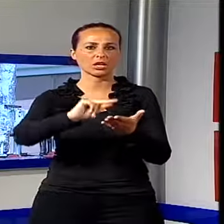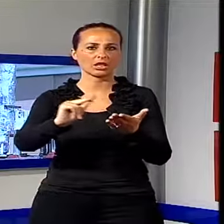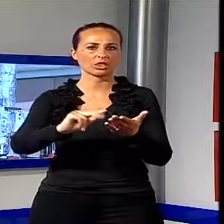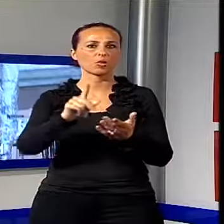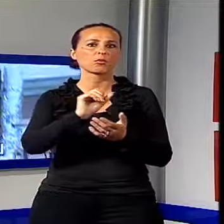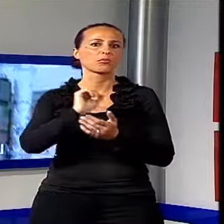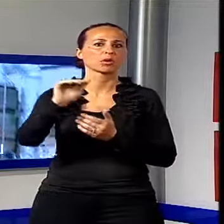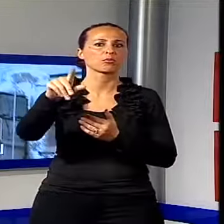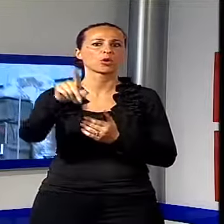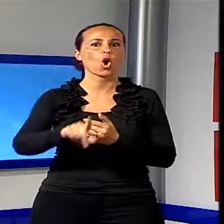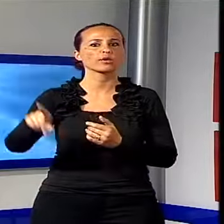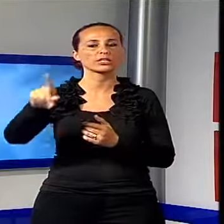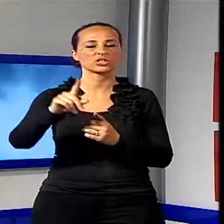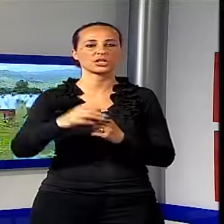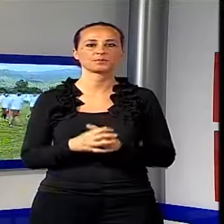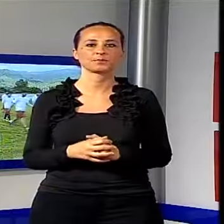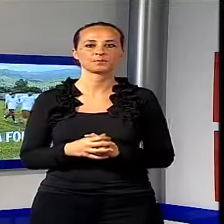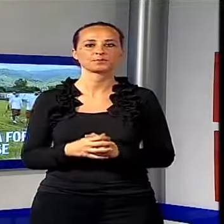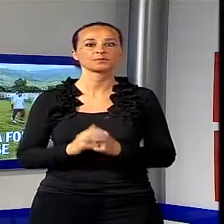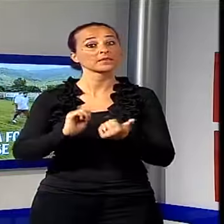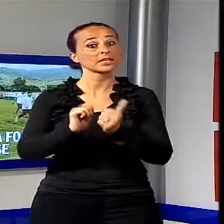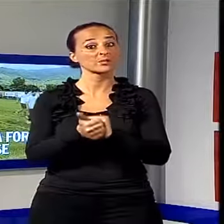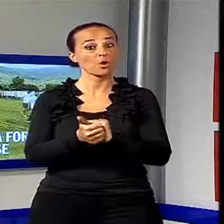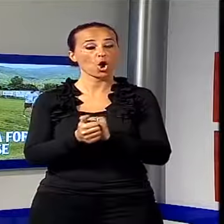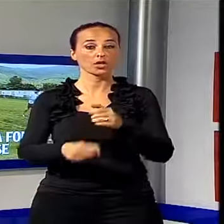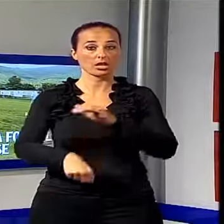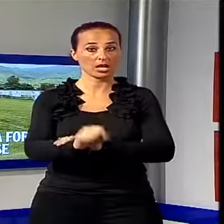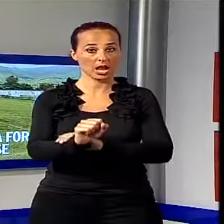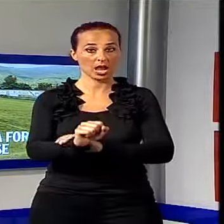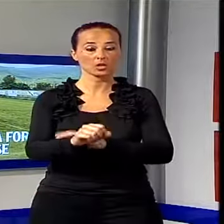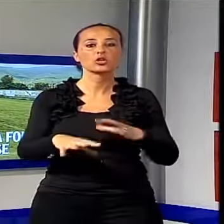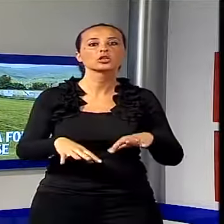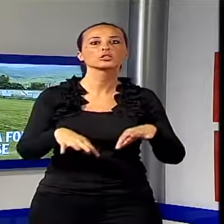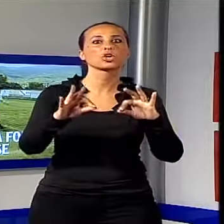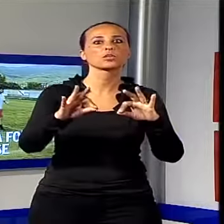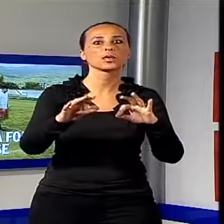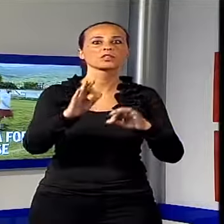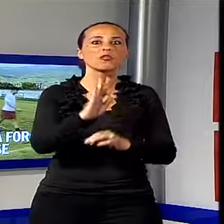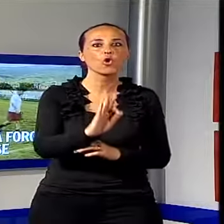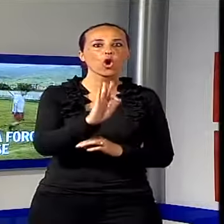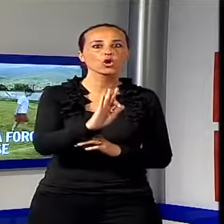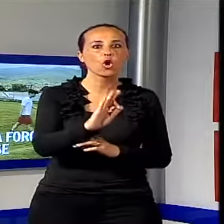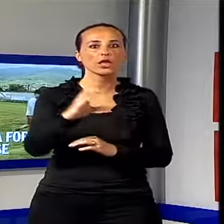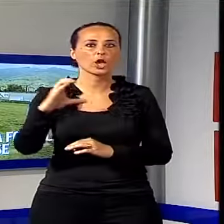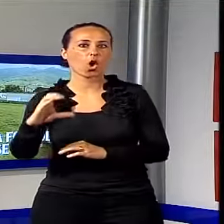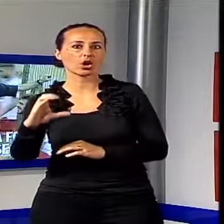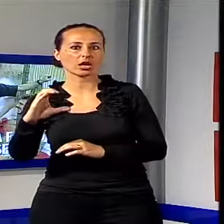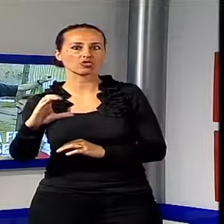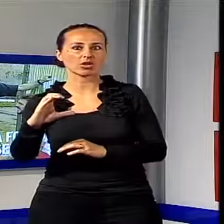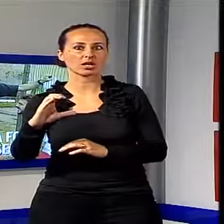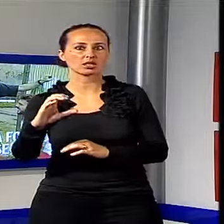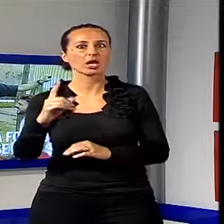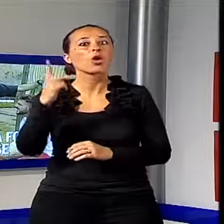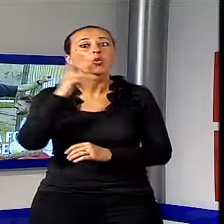San Marco. Lo sport e il calcio sospesa tra Forcoli e Correggese, giorni strani per la lucchese che